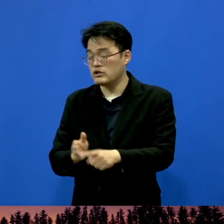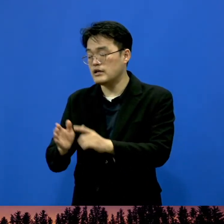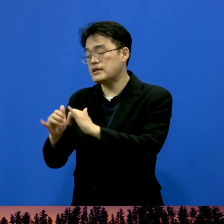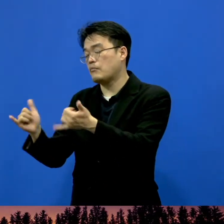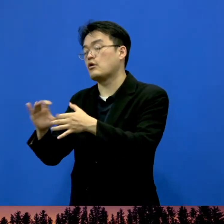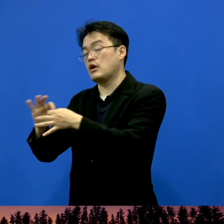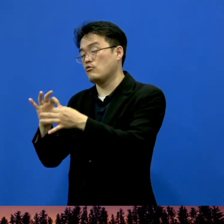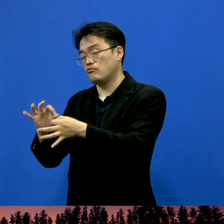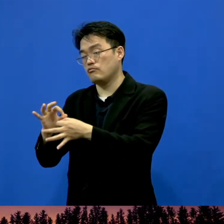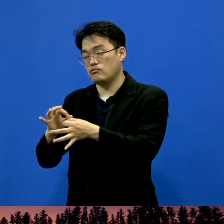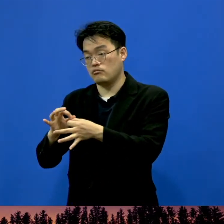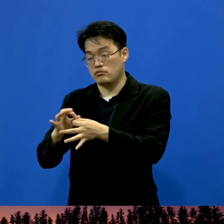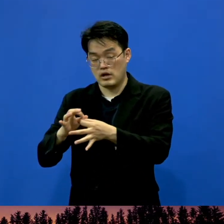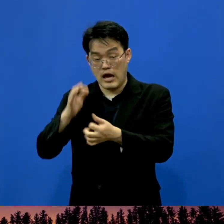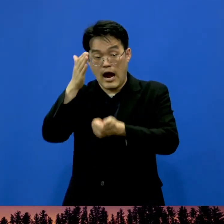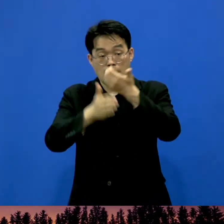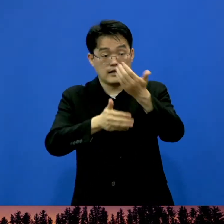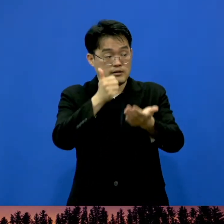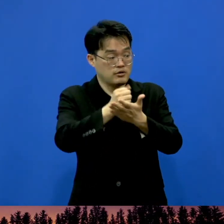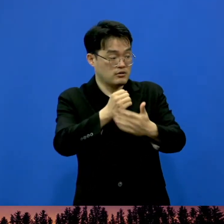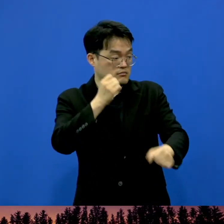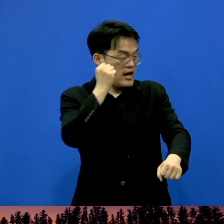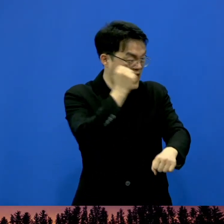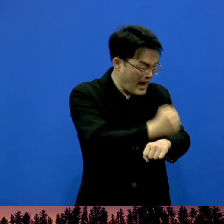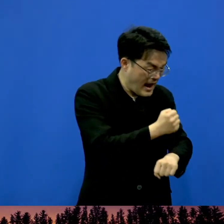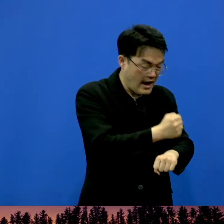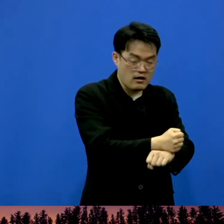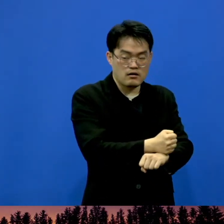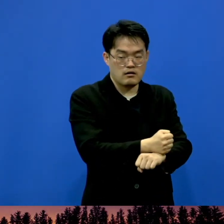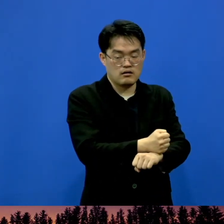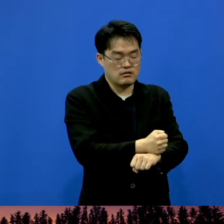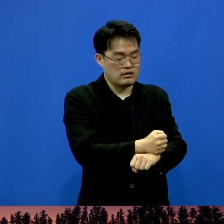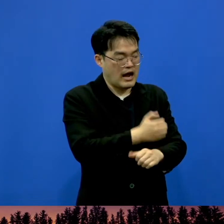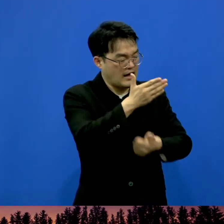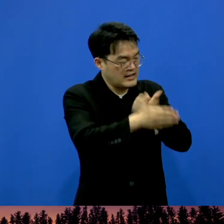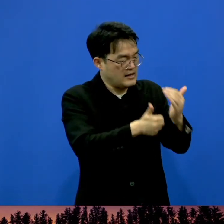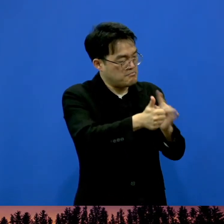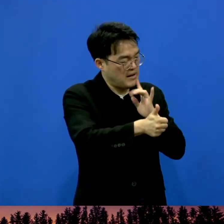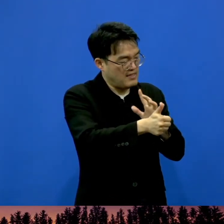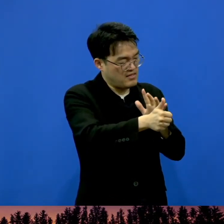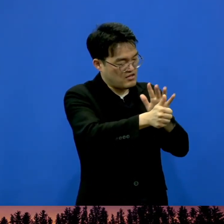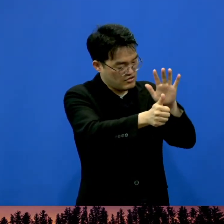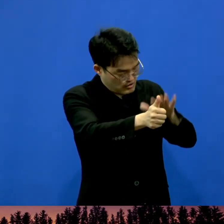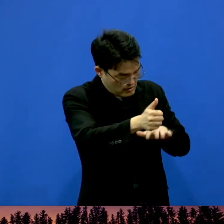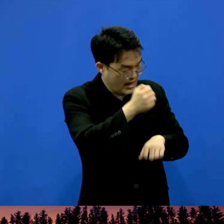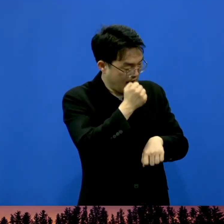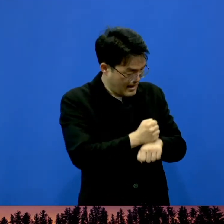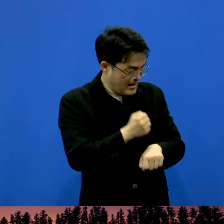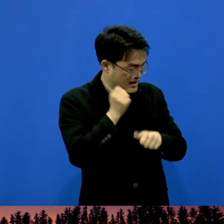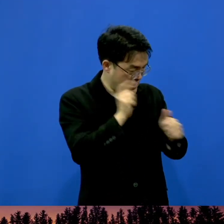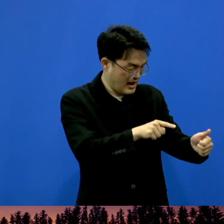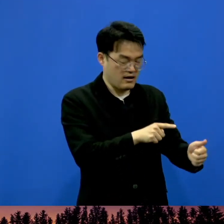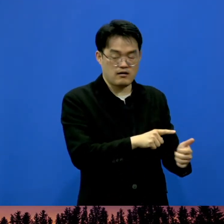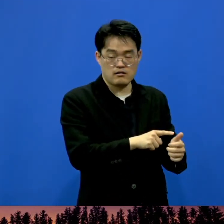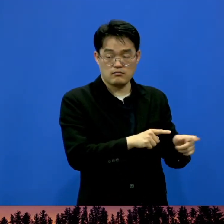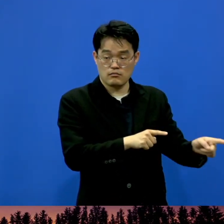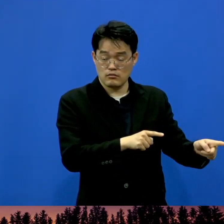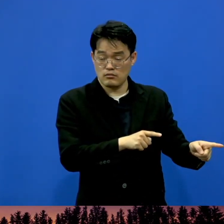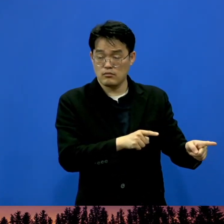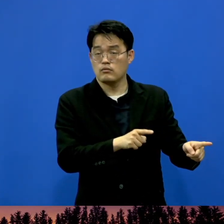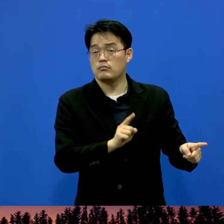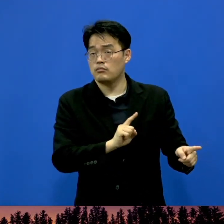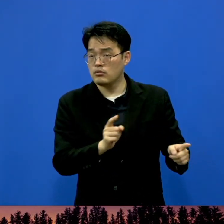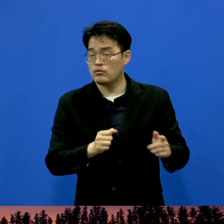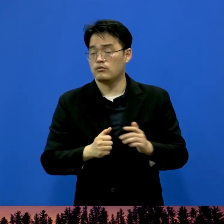앞부분. 뒤에는 사람과의 관계예요. 하지 말라요. 여러분 물론 다 큰 죄지만 그 어떤